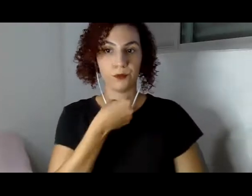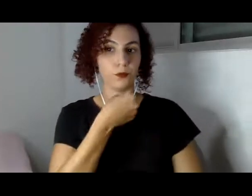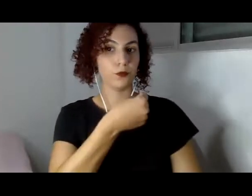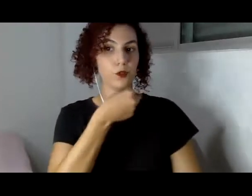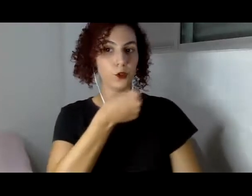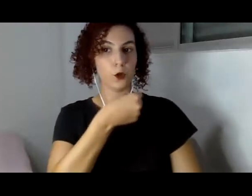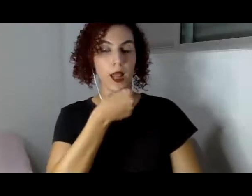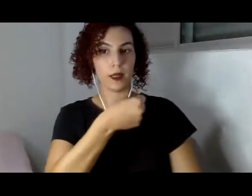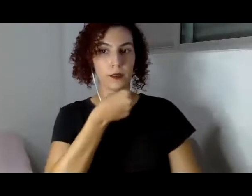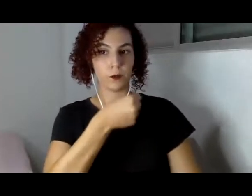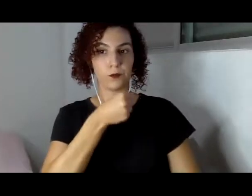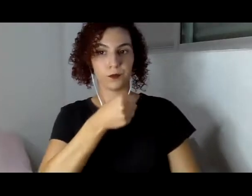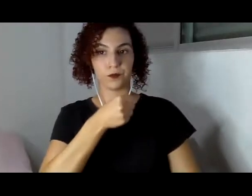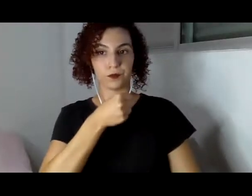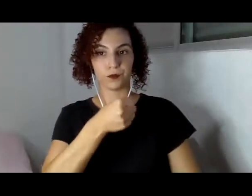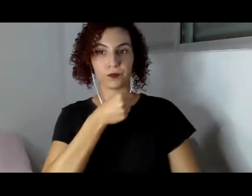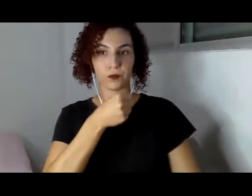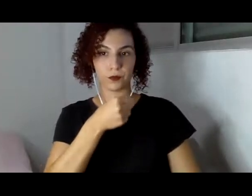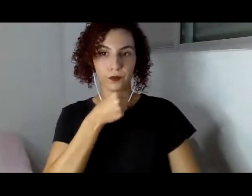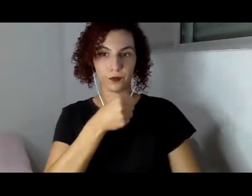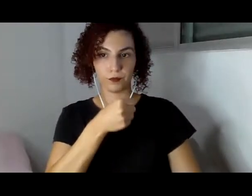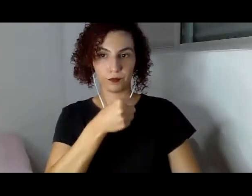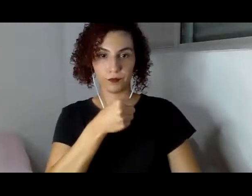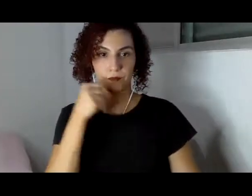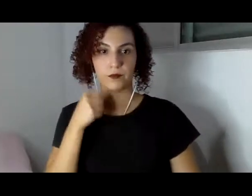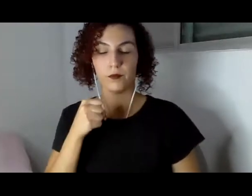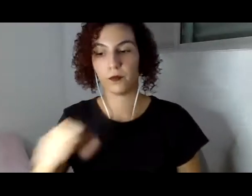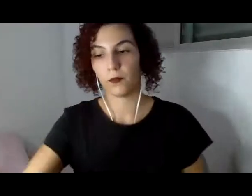Jornalismo. Jornalismo.